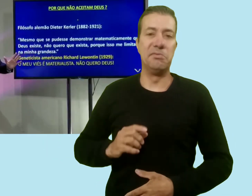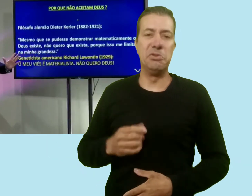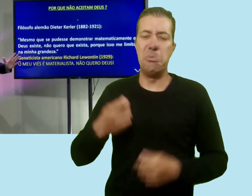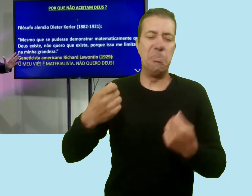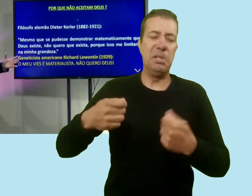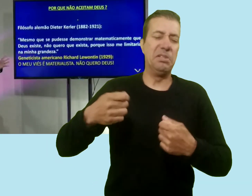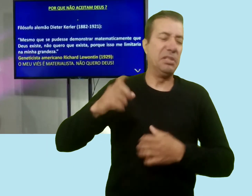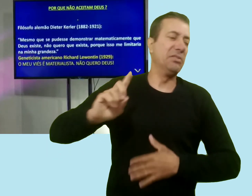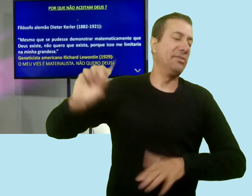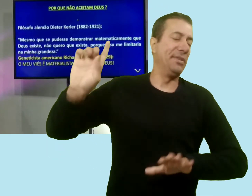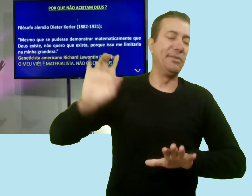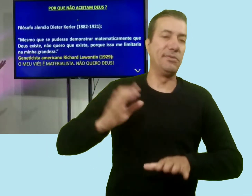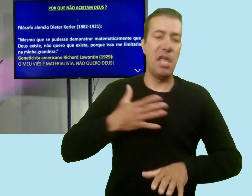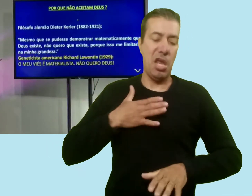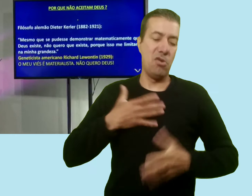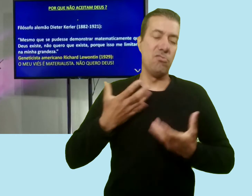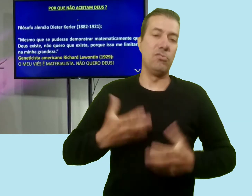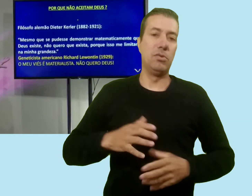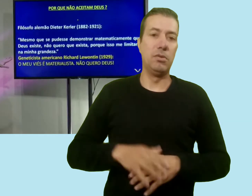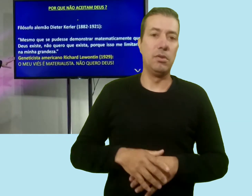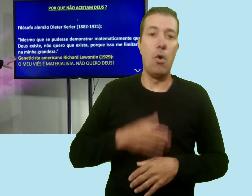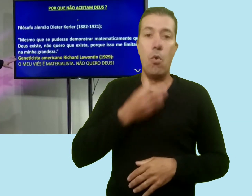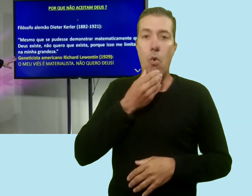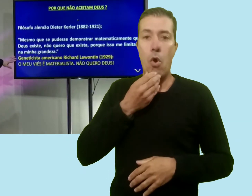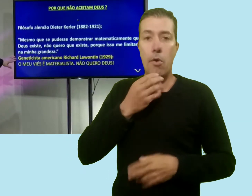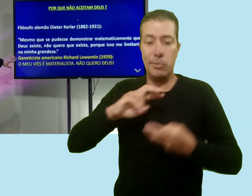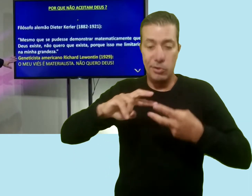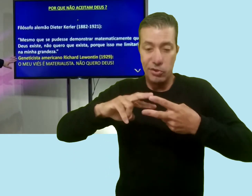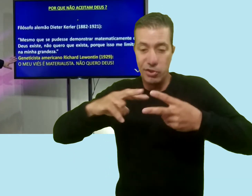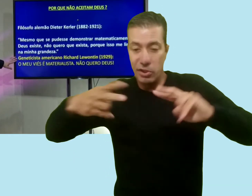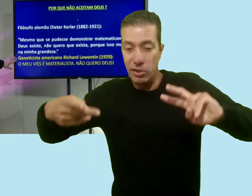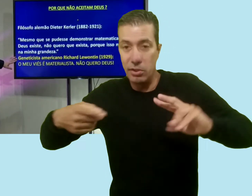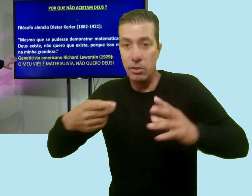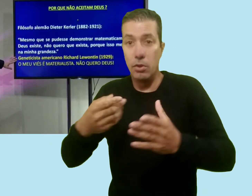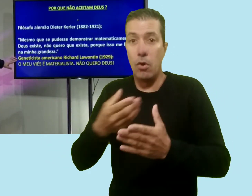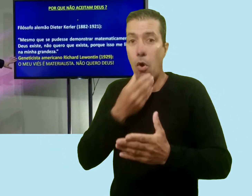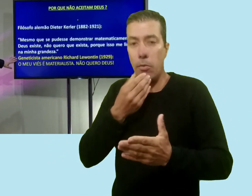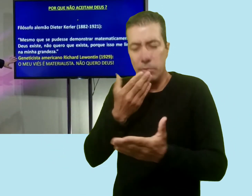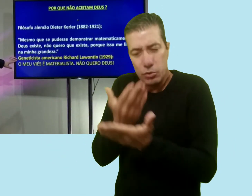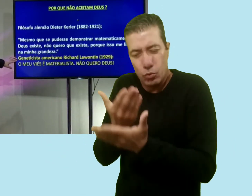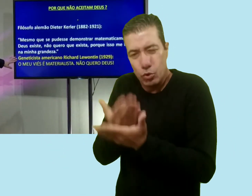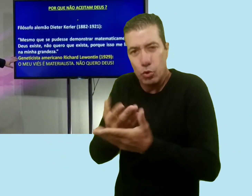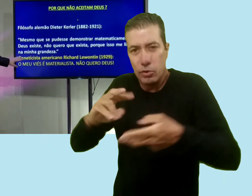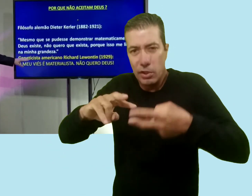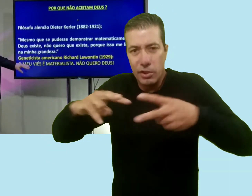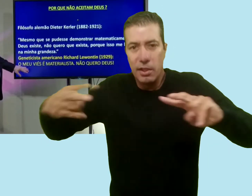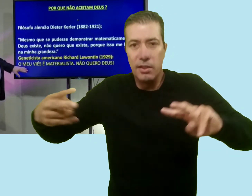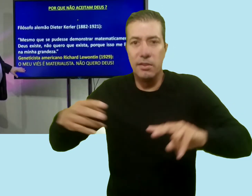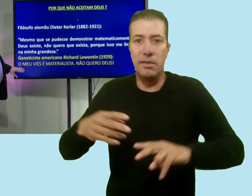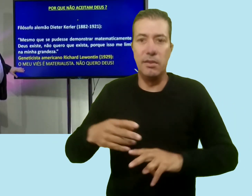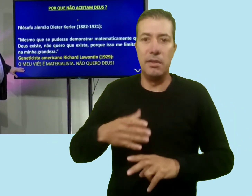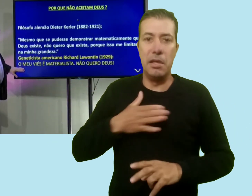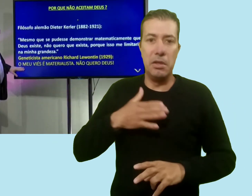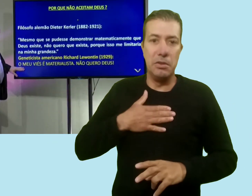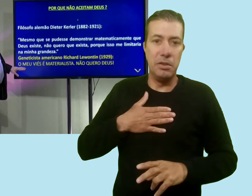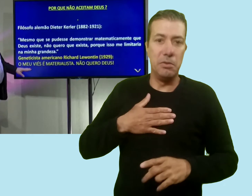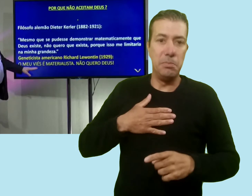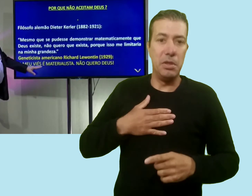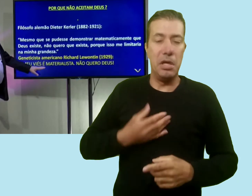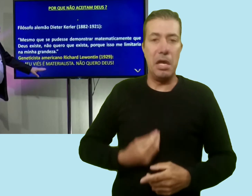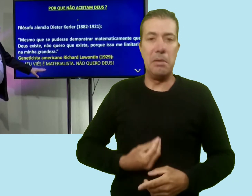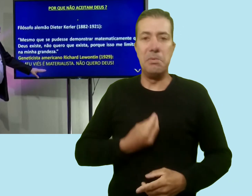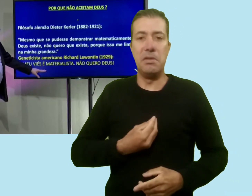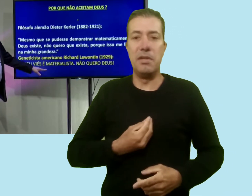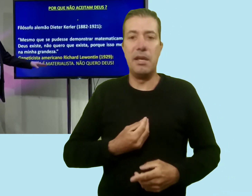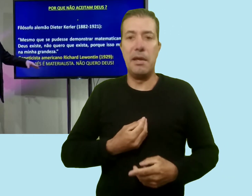Deus, não quero saber de Deus. E esse geneticista americano, Richard Lewontin, o meu viés